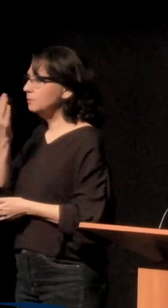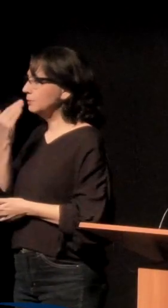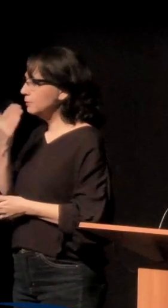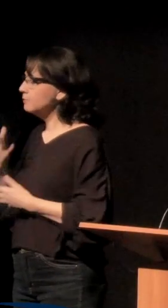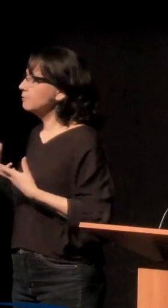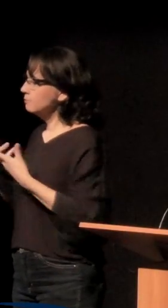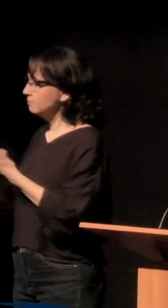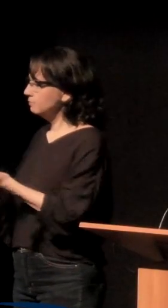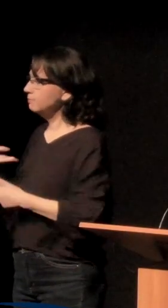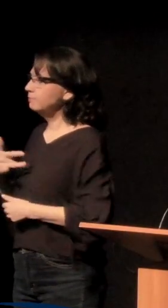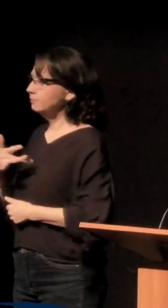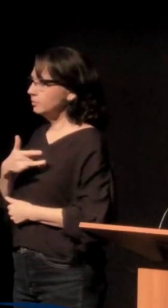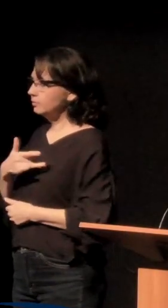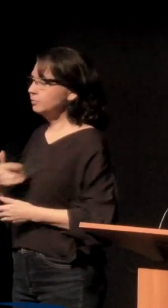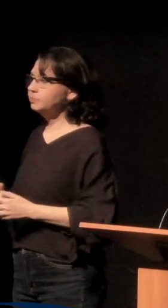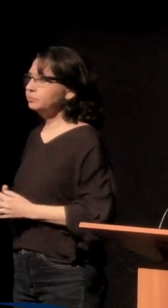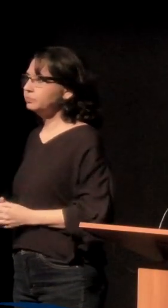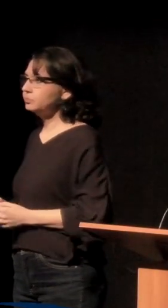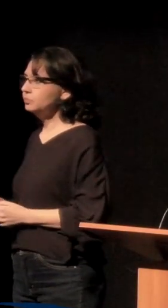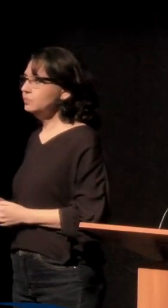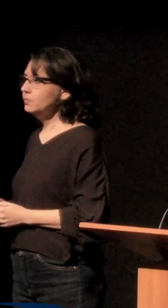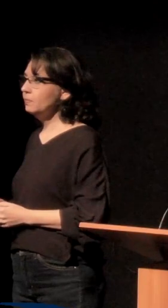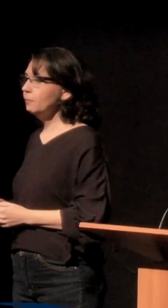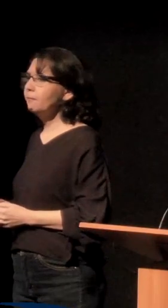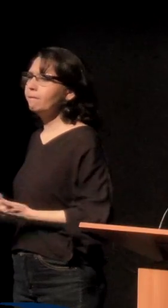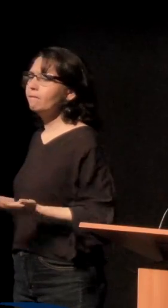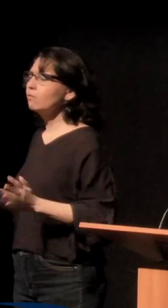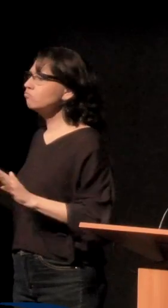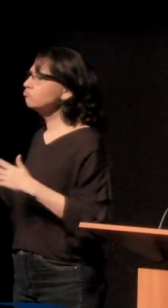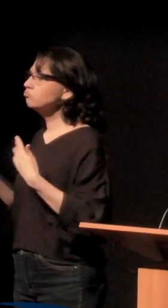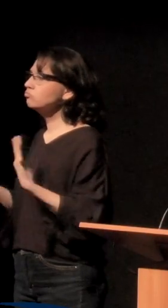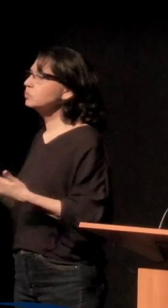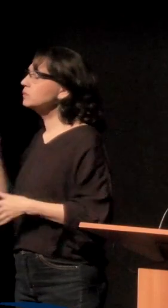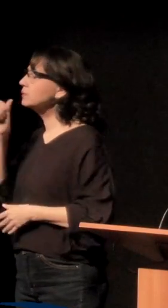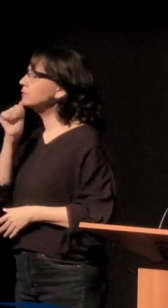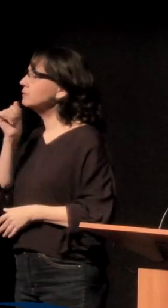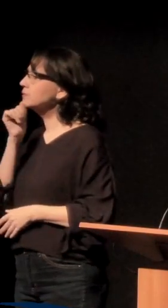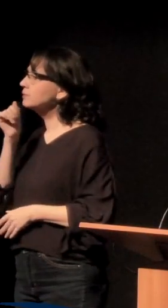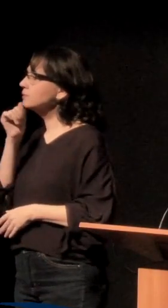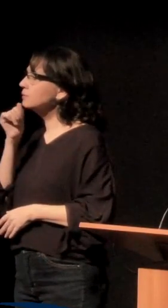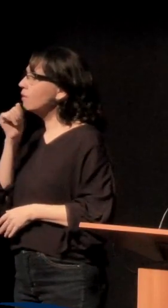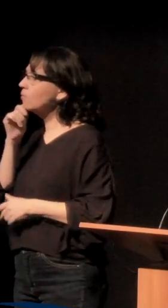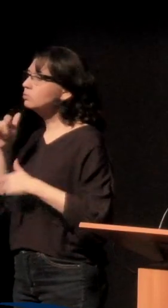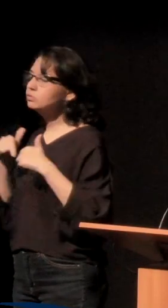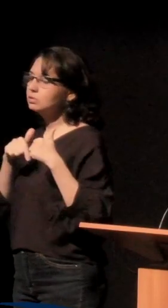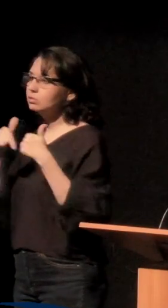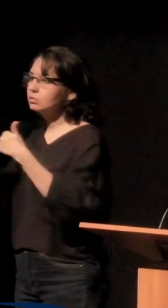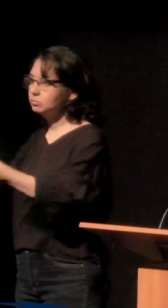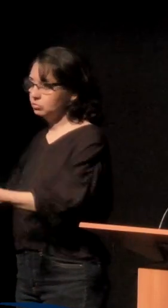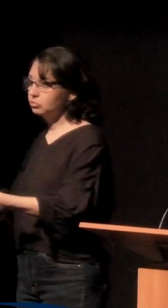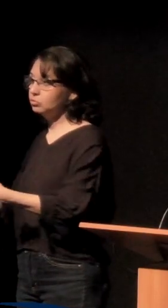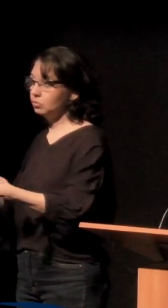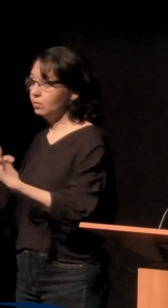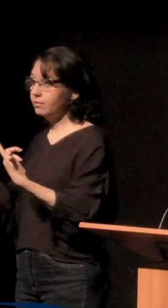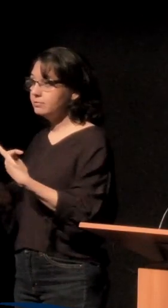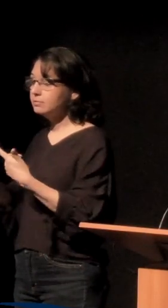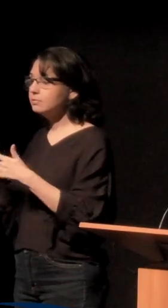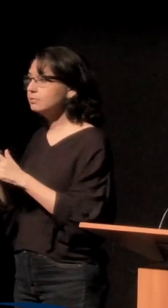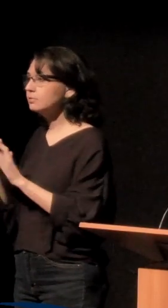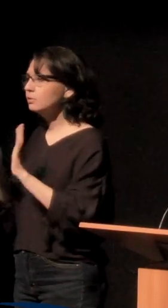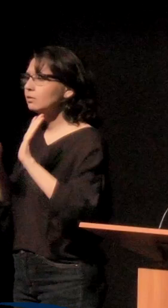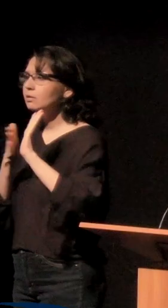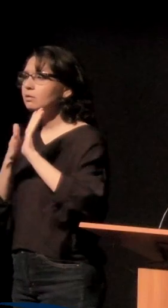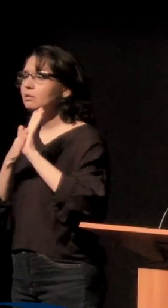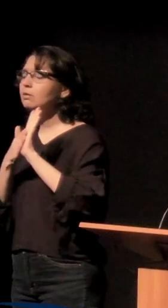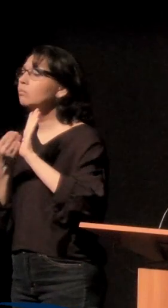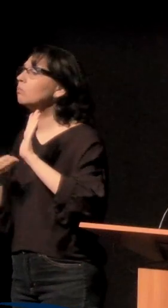saudável E aí que exemplos de ações a nota técnica traz para a gente reconhecer e valorizar o